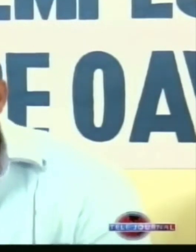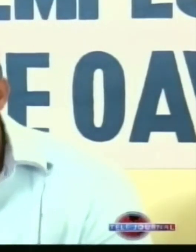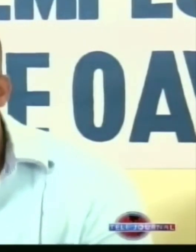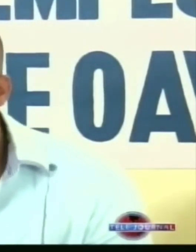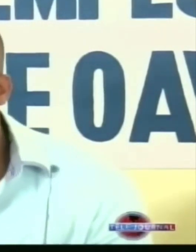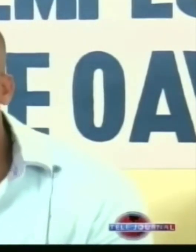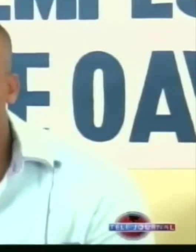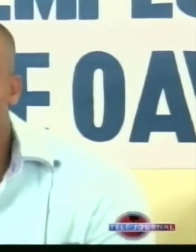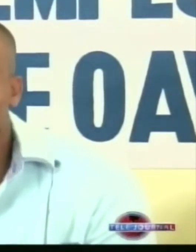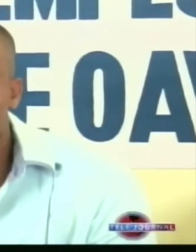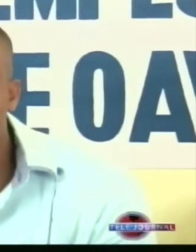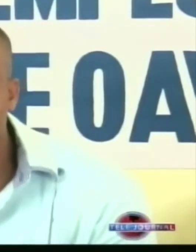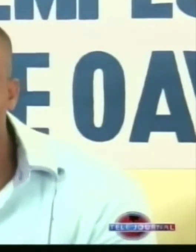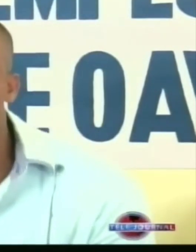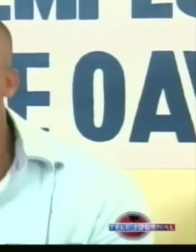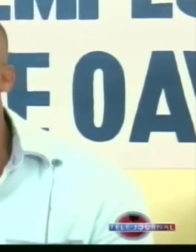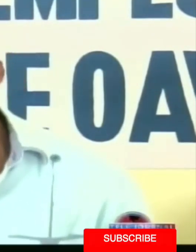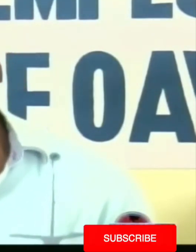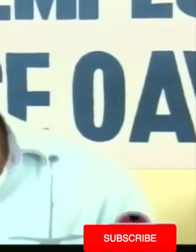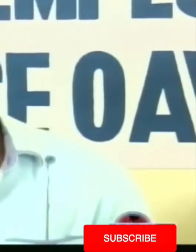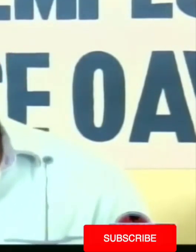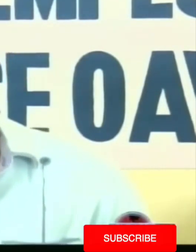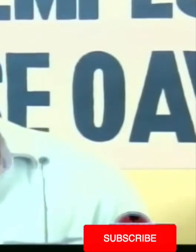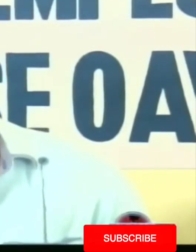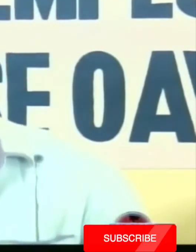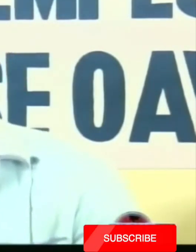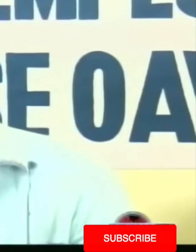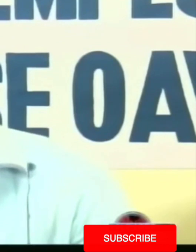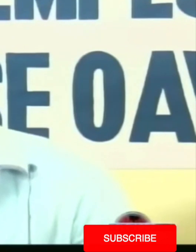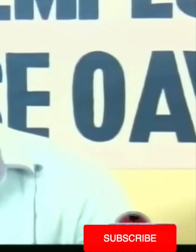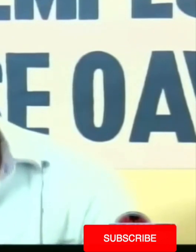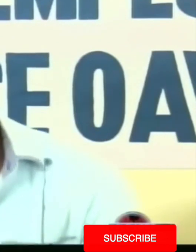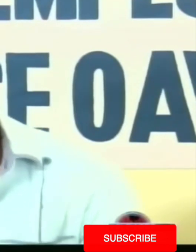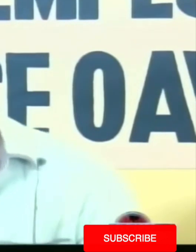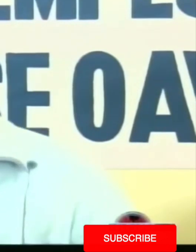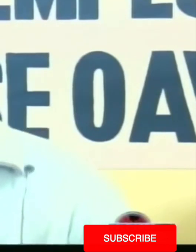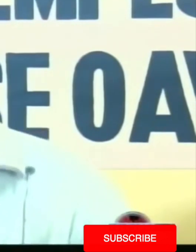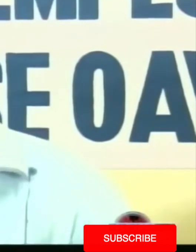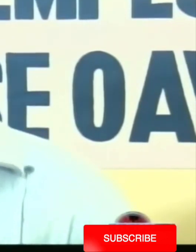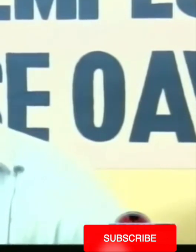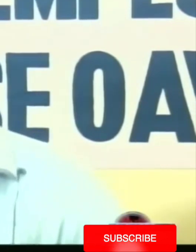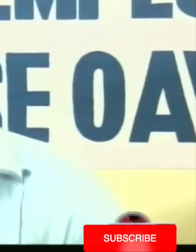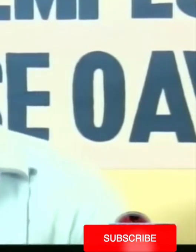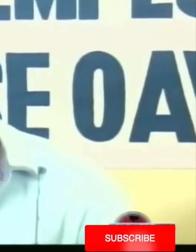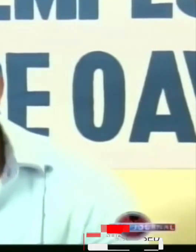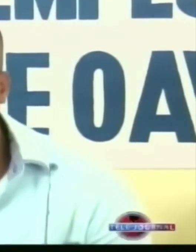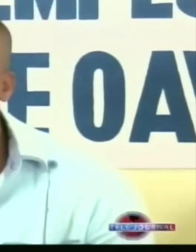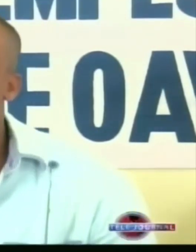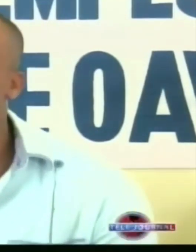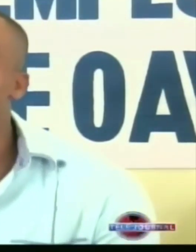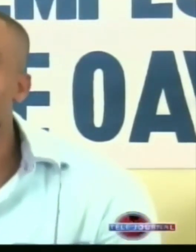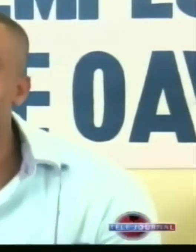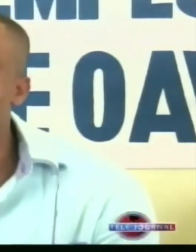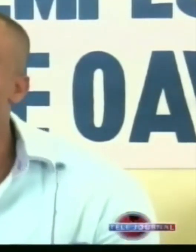on perd l'union seulement dans 600 dollars américains, OAVCT a bon 5000 gouttes, 10000 gouttes, comme dédommagement, c'est pas normal.